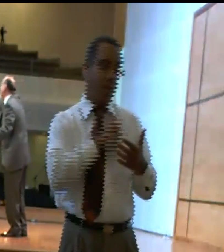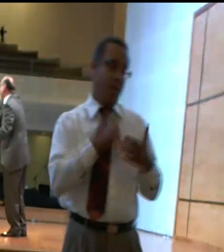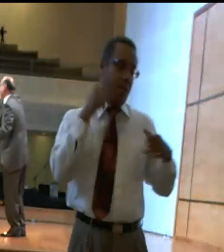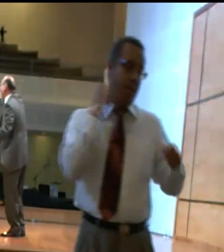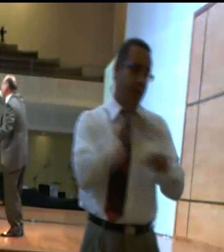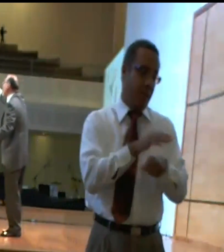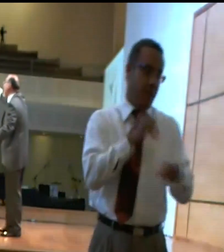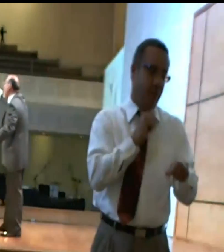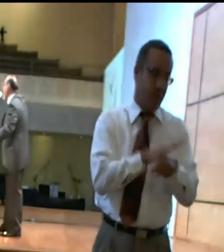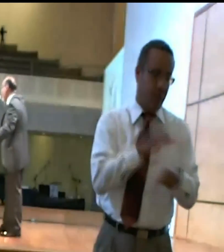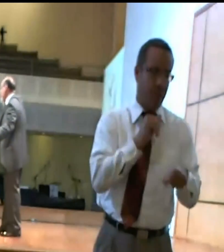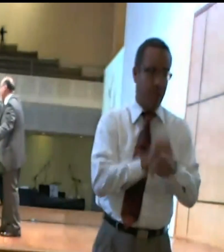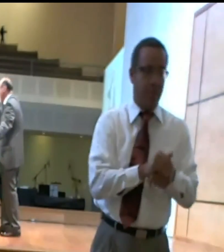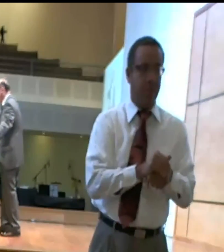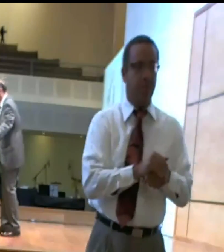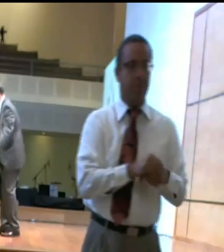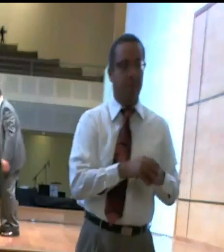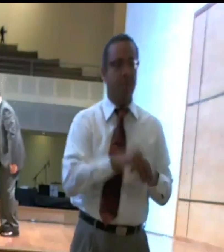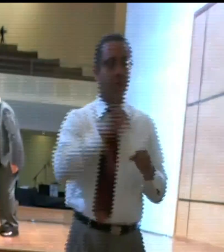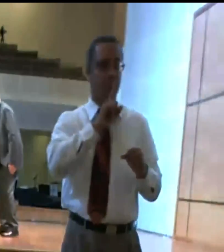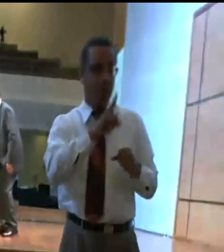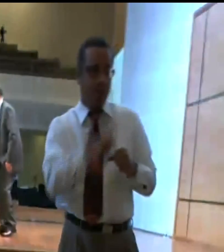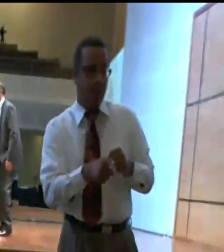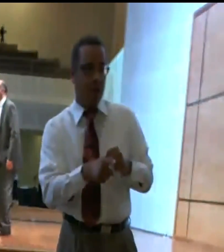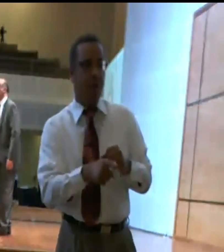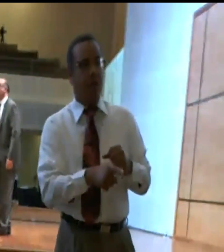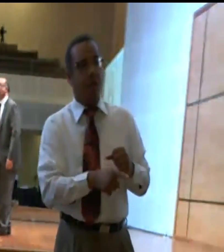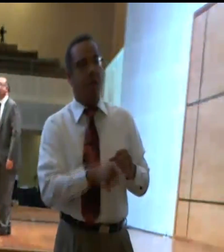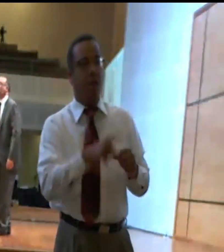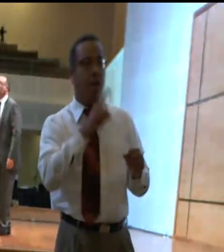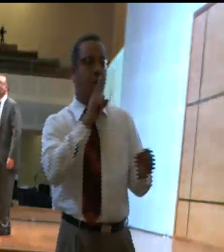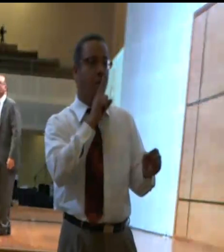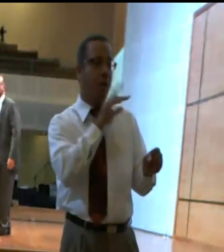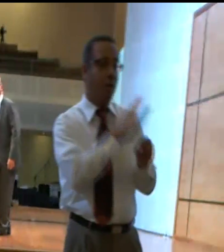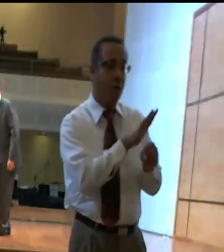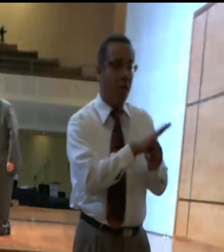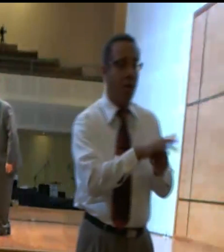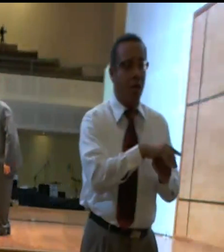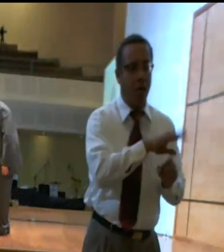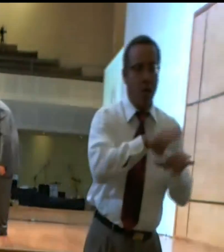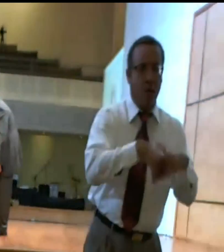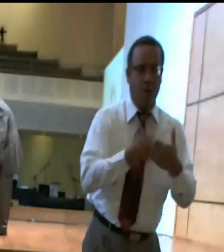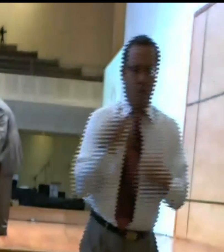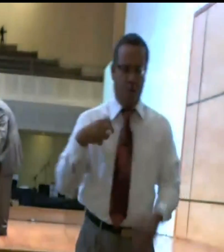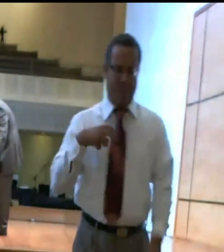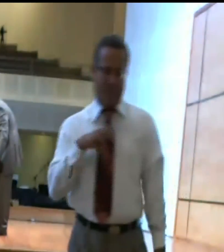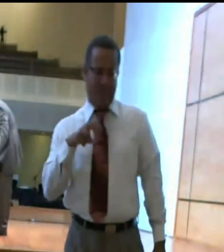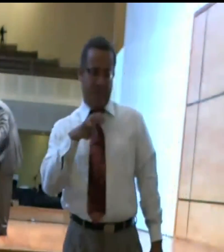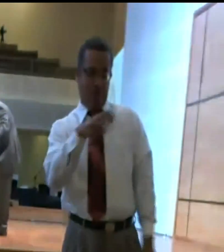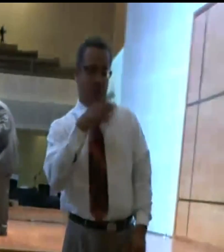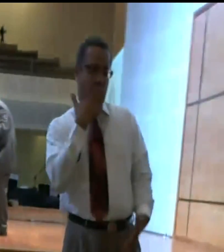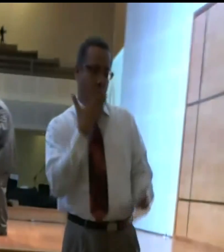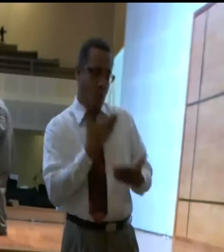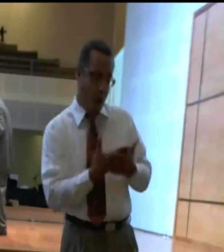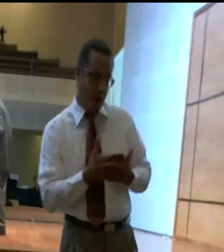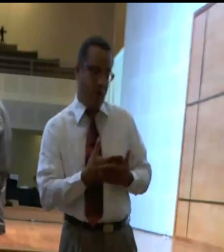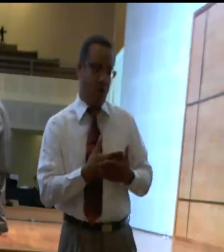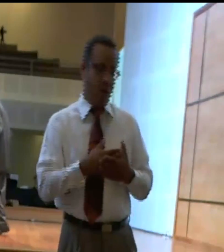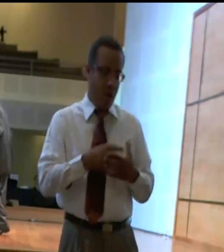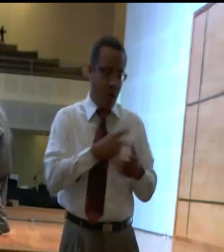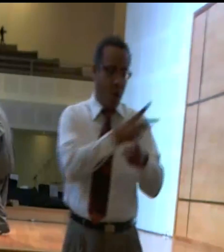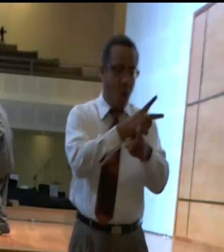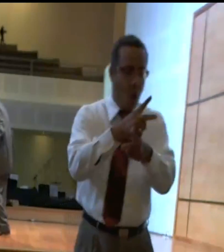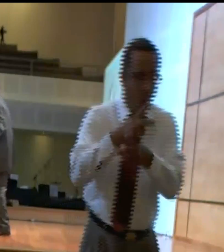a ovejas en medio de lobos. Sed pues prudentes como serpientes y sencillos